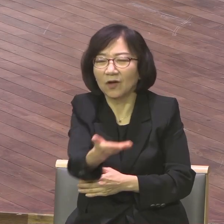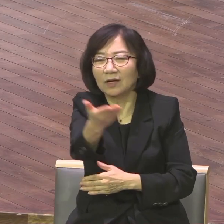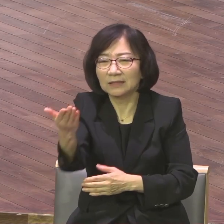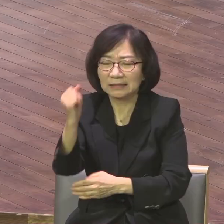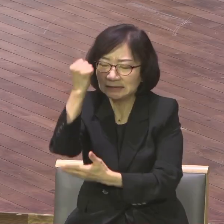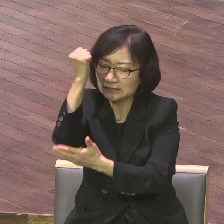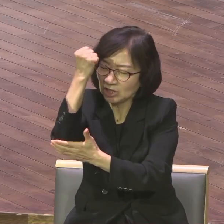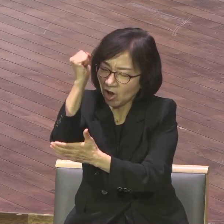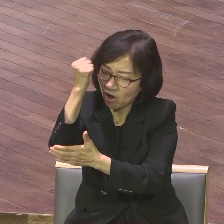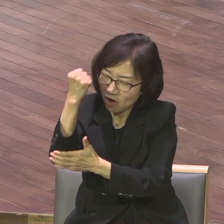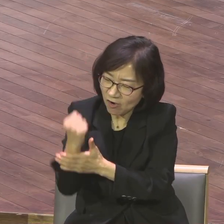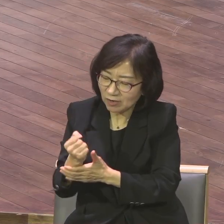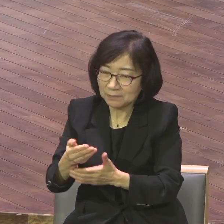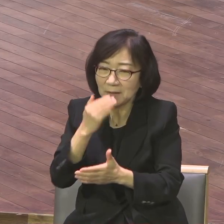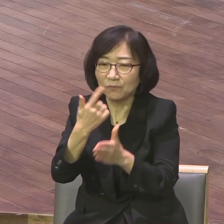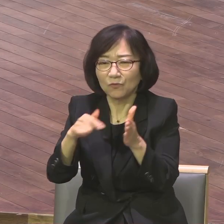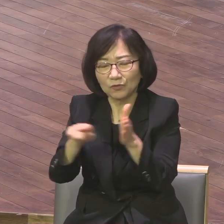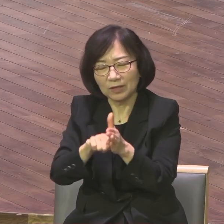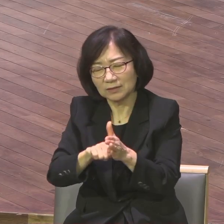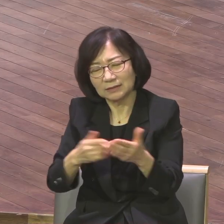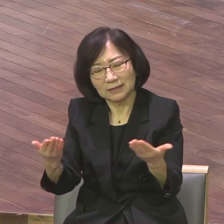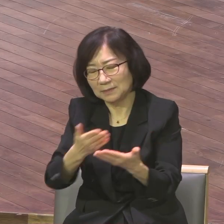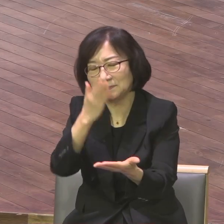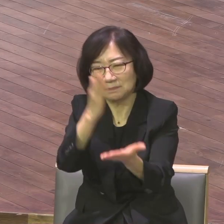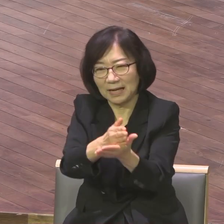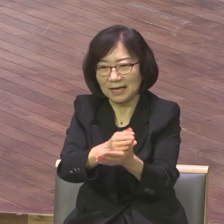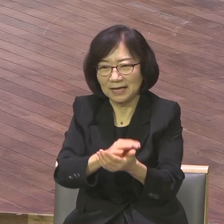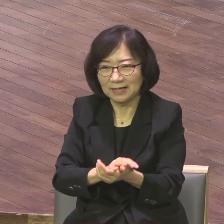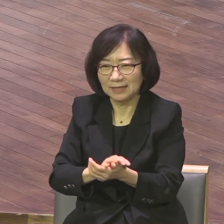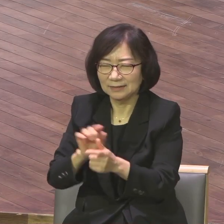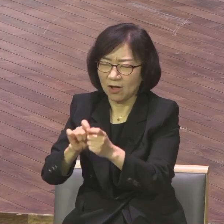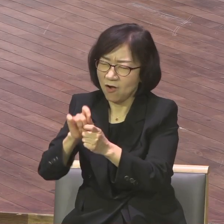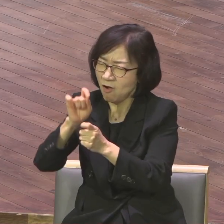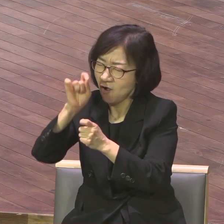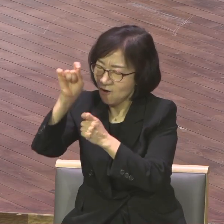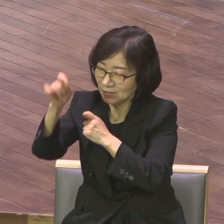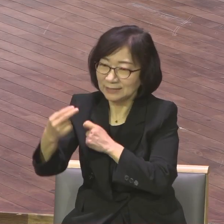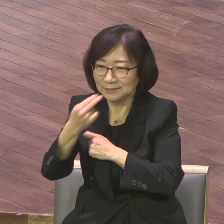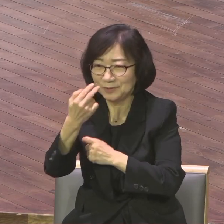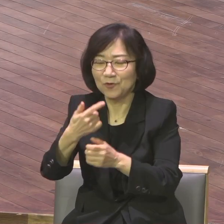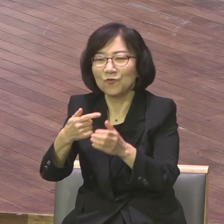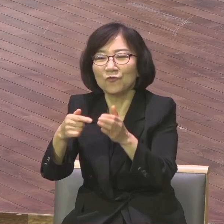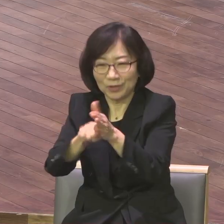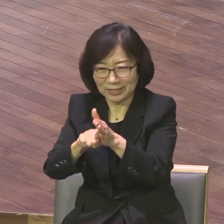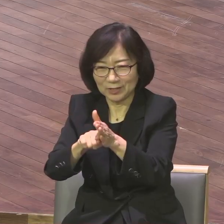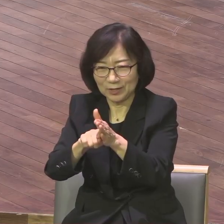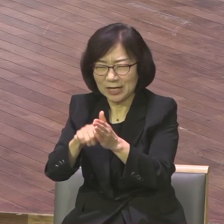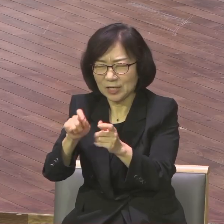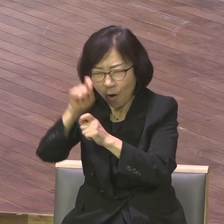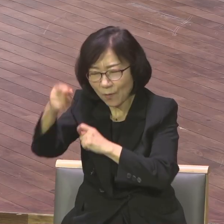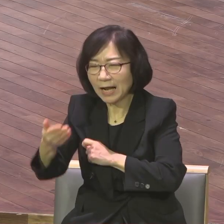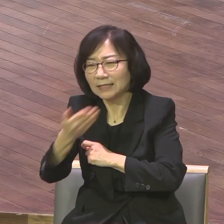있는 양식을 위하여 일하라라고 권면을 하세요. 못 알아듣죠.